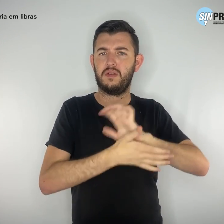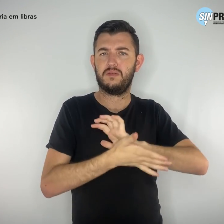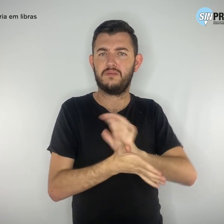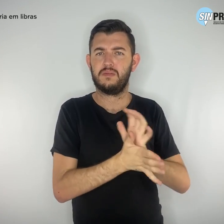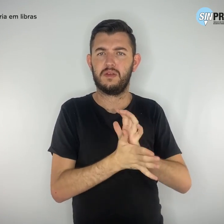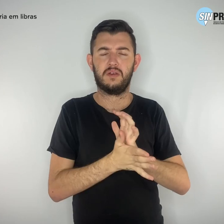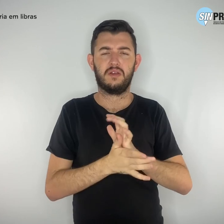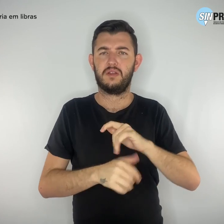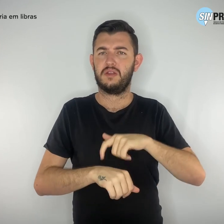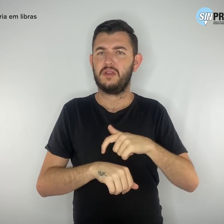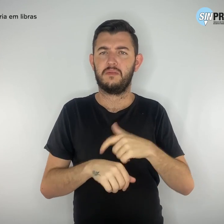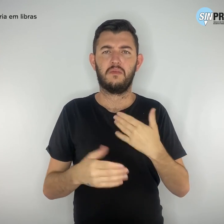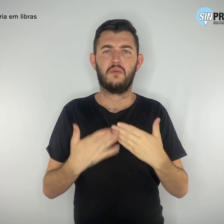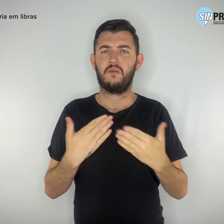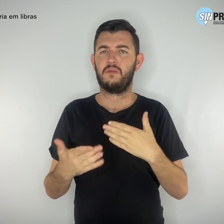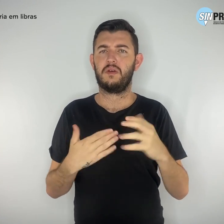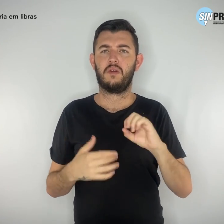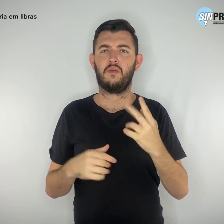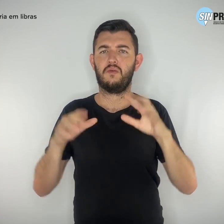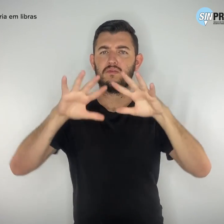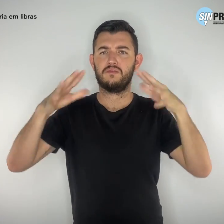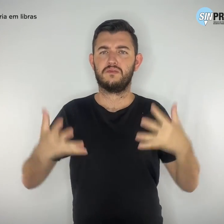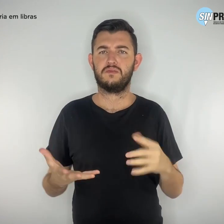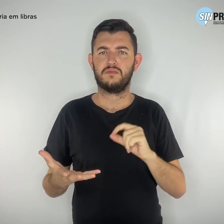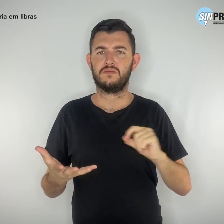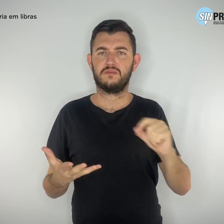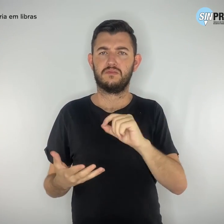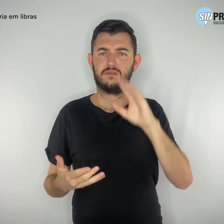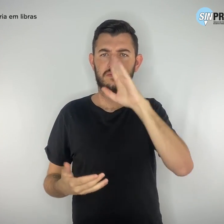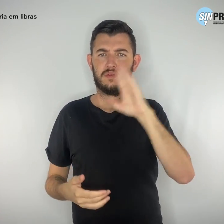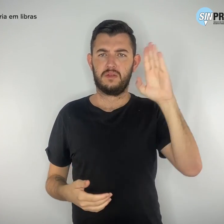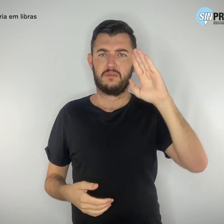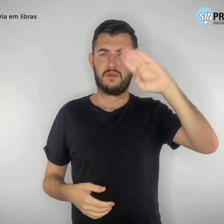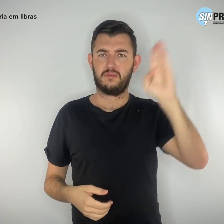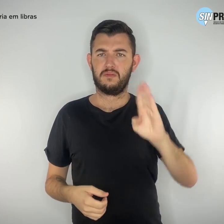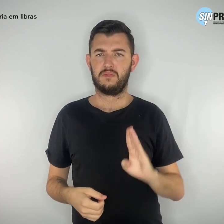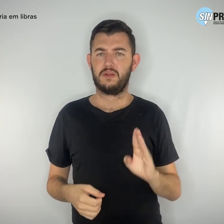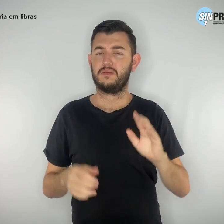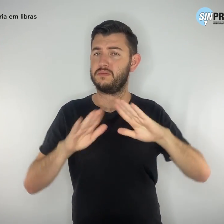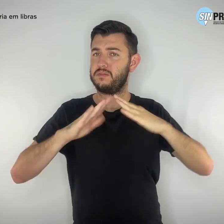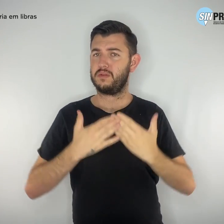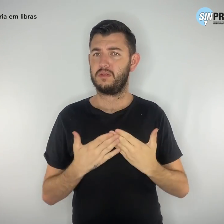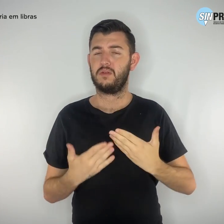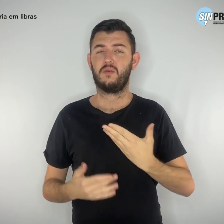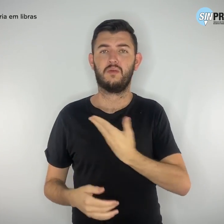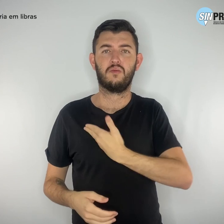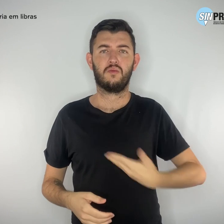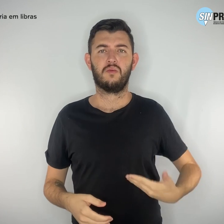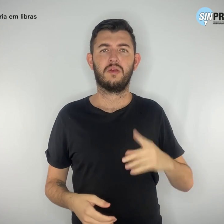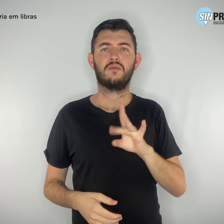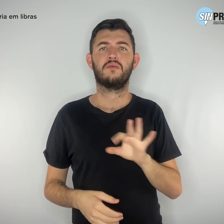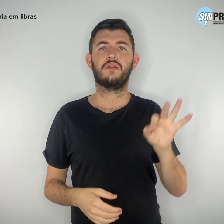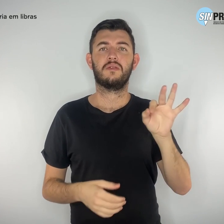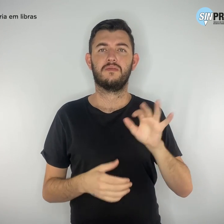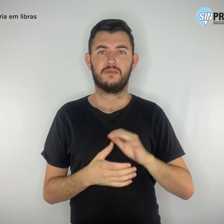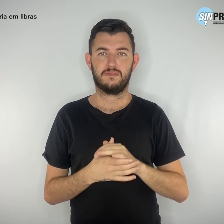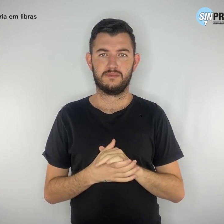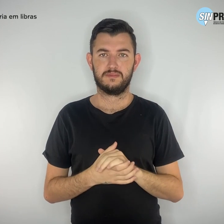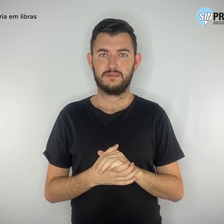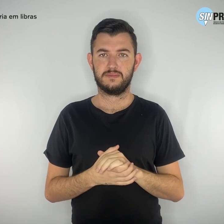principalmente no Brasil e nas escolas da Rede Pública de Ensino do Distrito Federal. No Dia